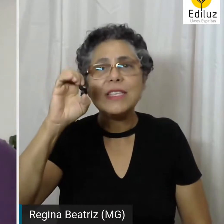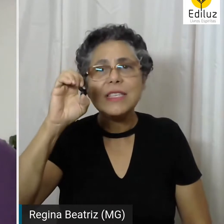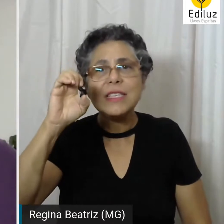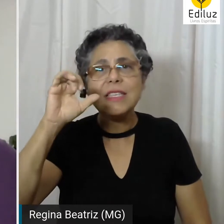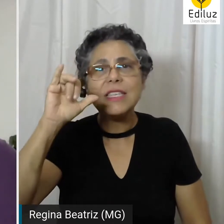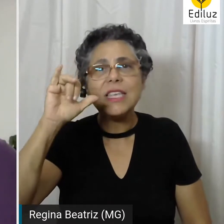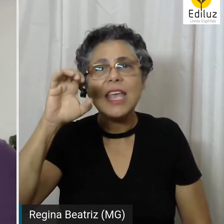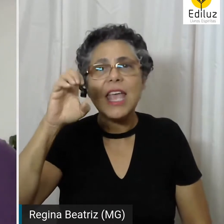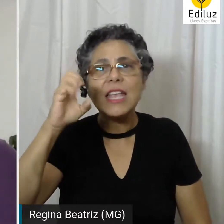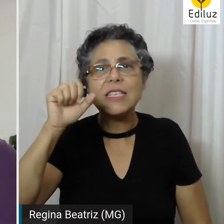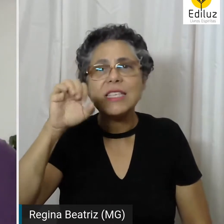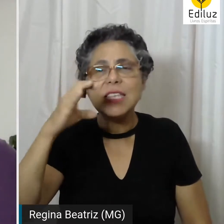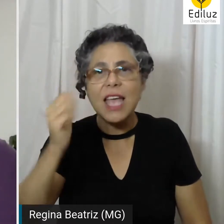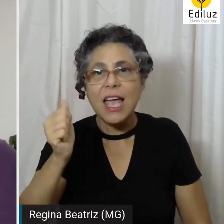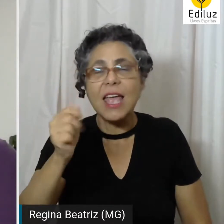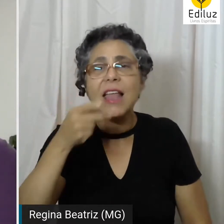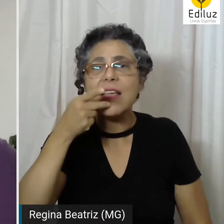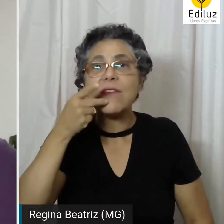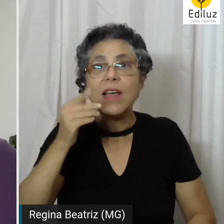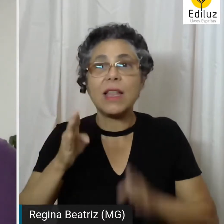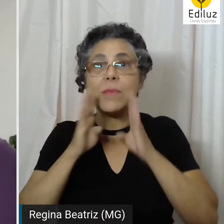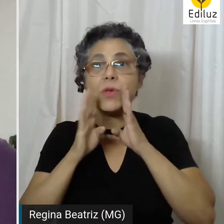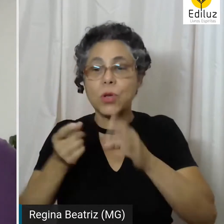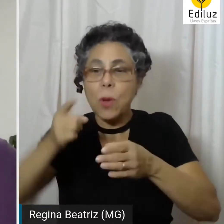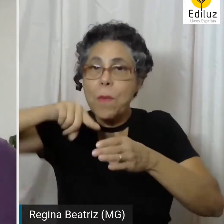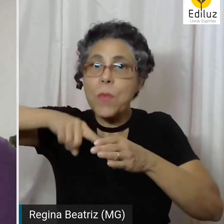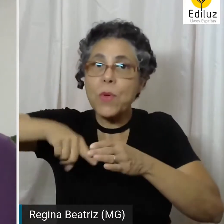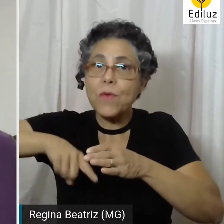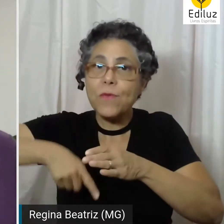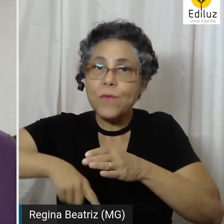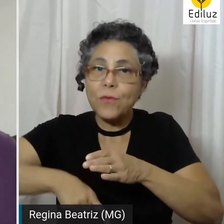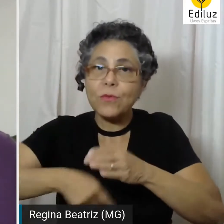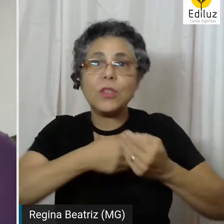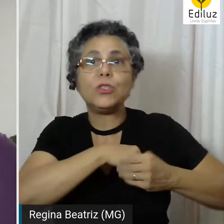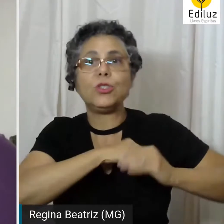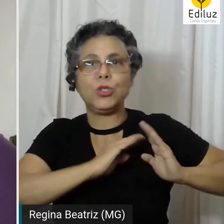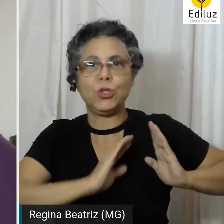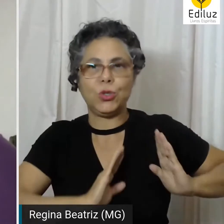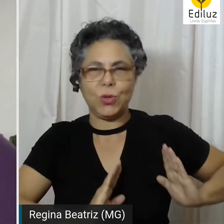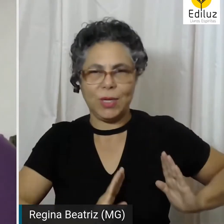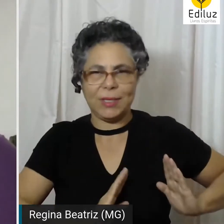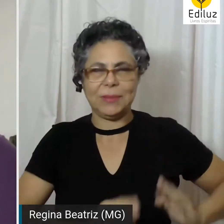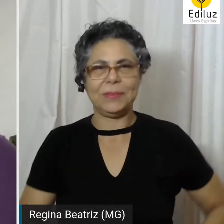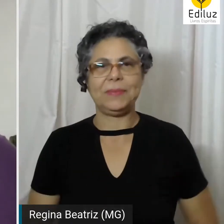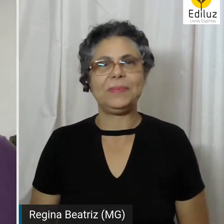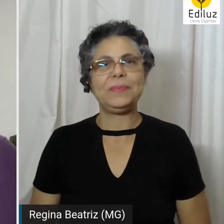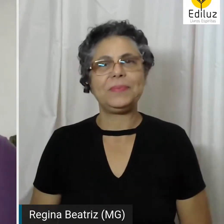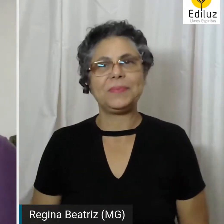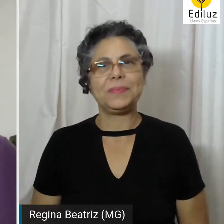da psicologia profunda de Joana,